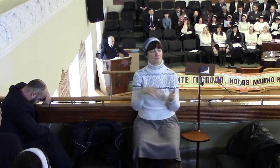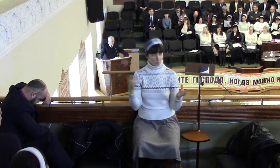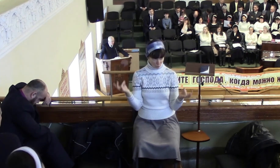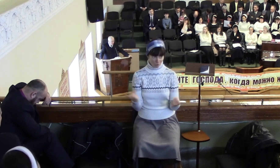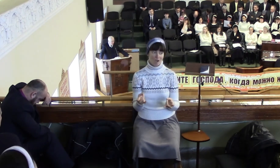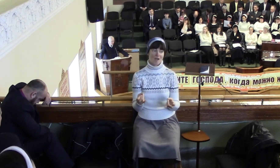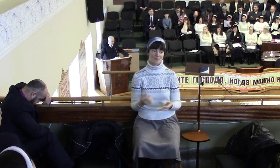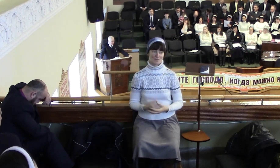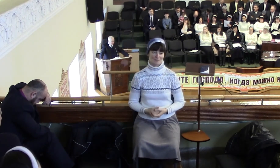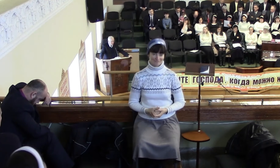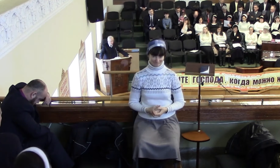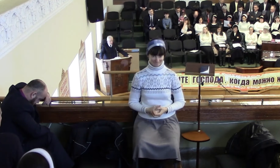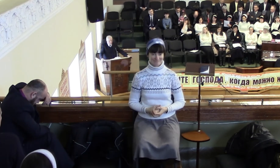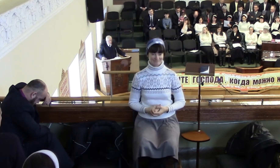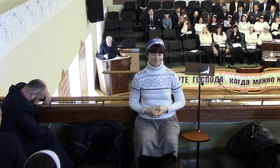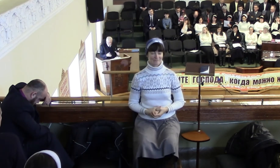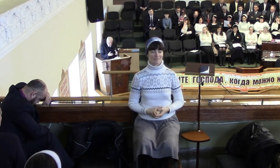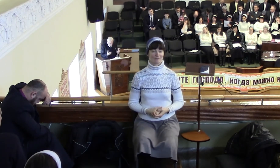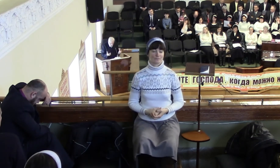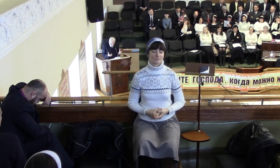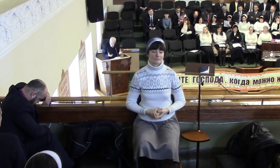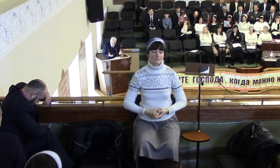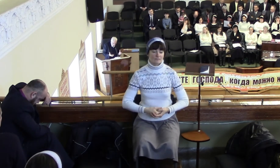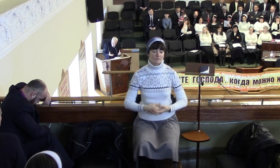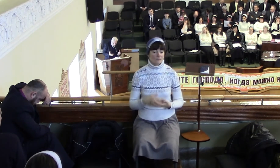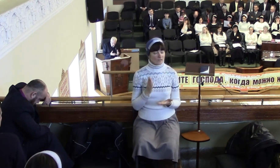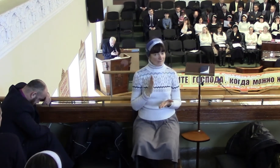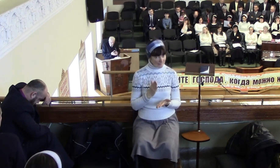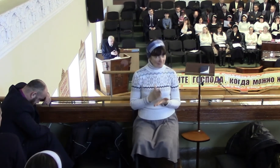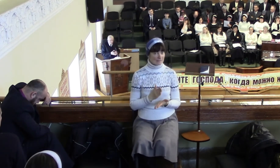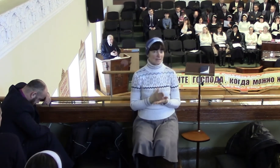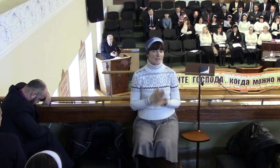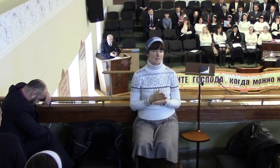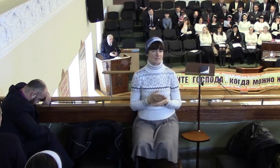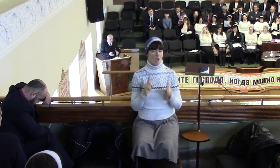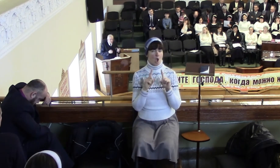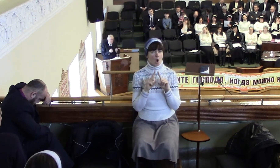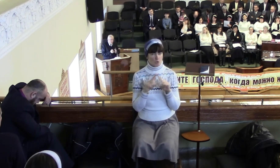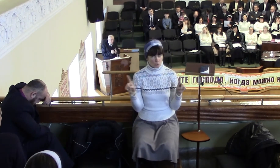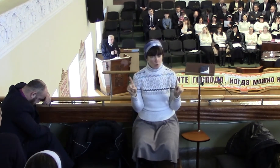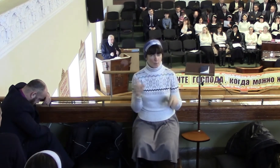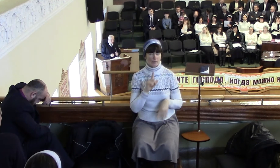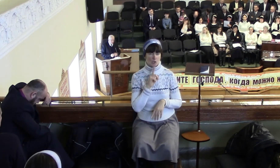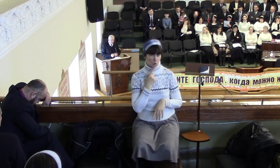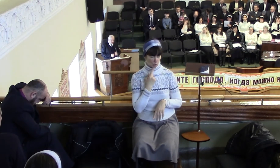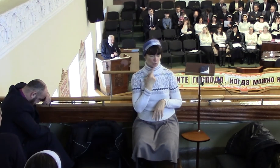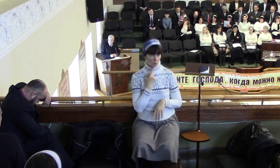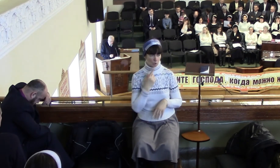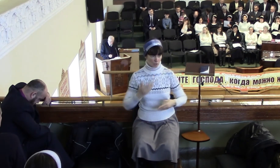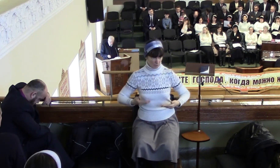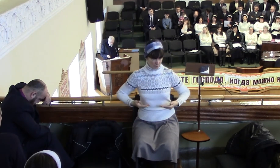Мы нуждаемся в победе. Есть, знаете, несколько сфер, в которых особенно мы должны нуждаться в